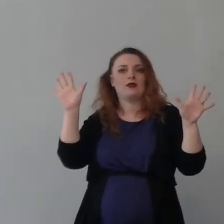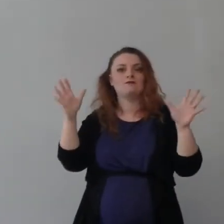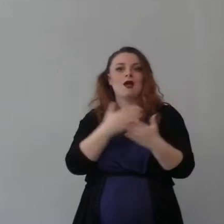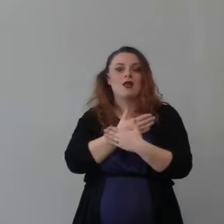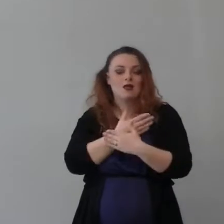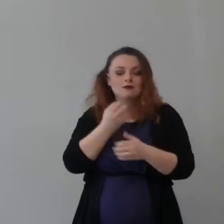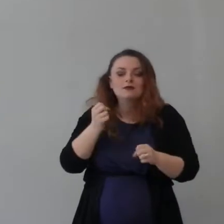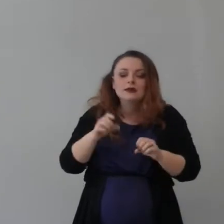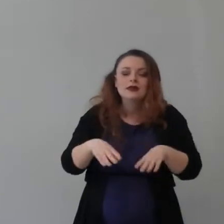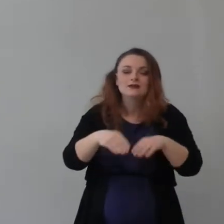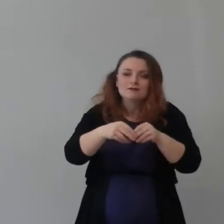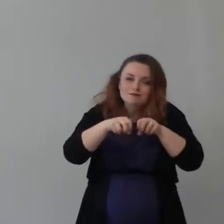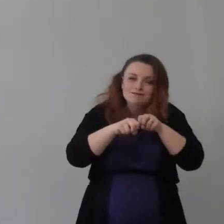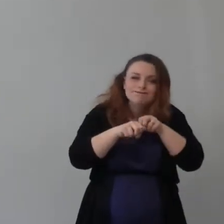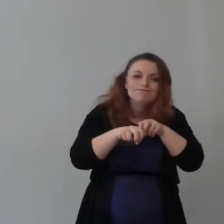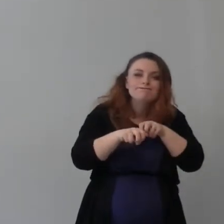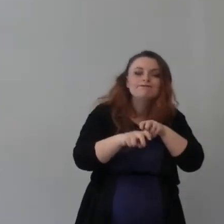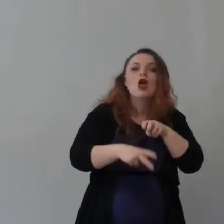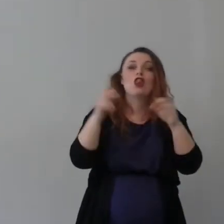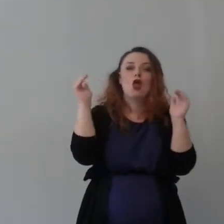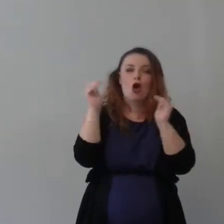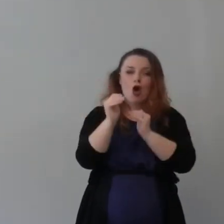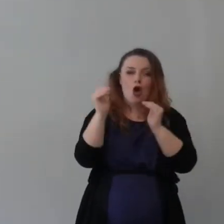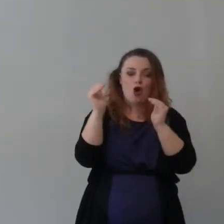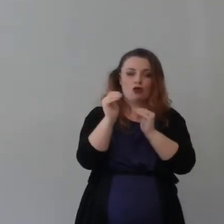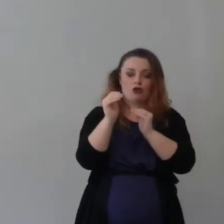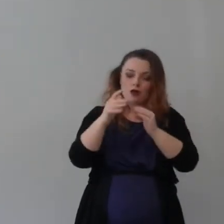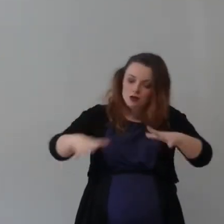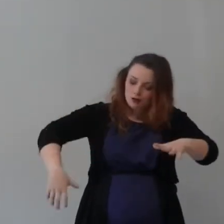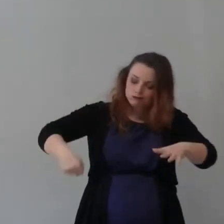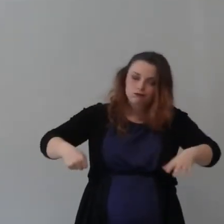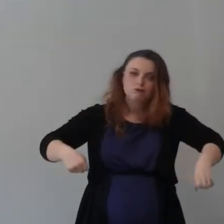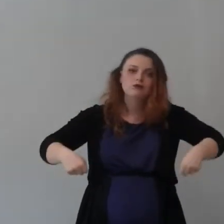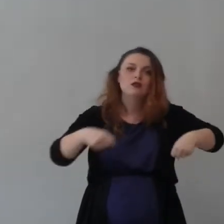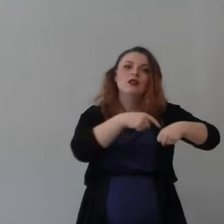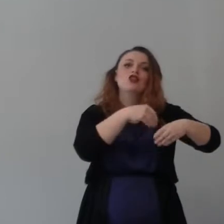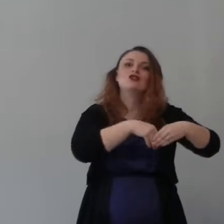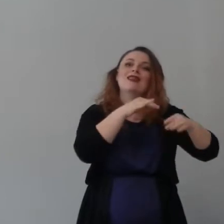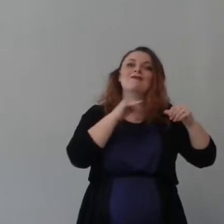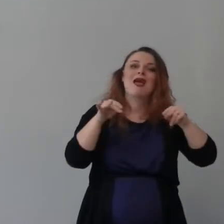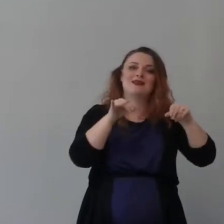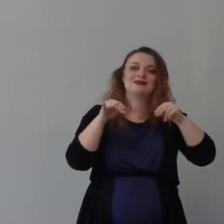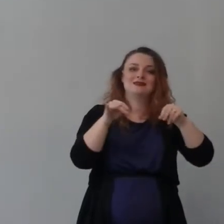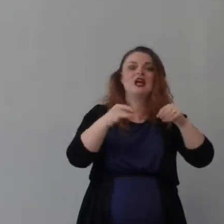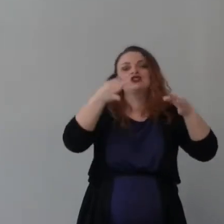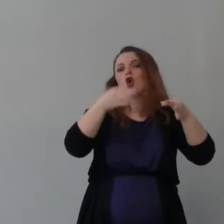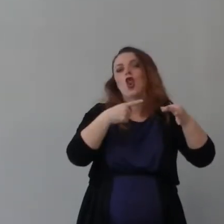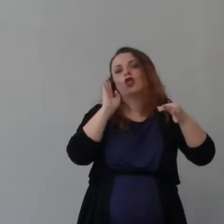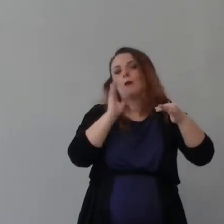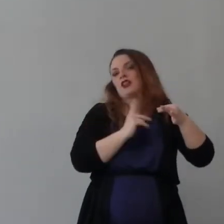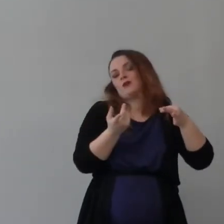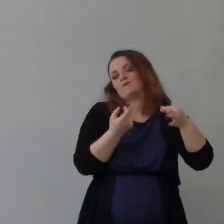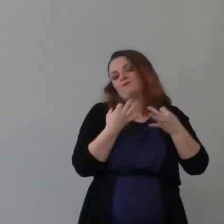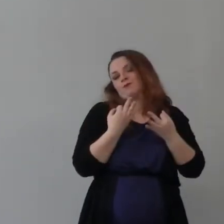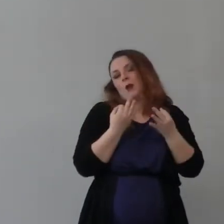è partita di notte e è carica di spezie. È partita probabilmente non avendo dormito un granché.